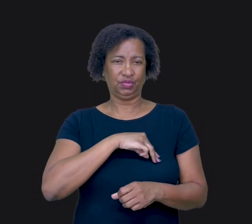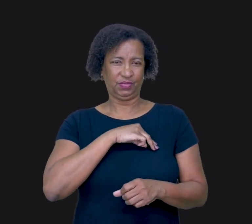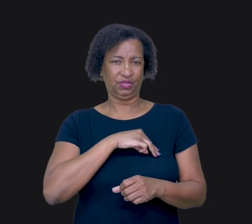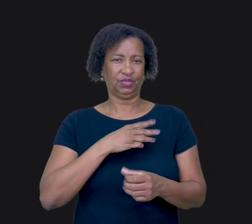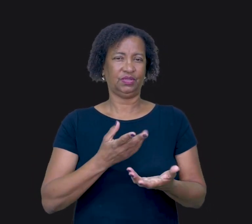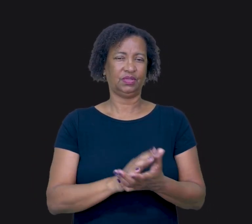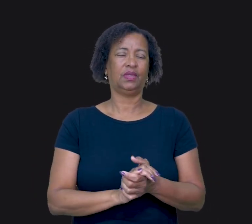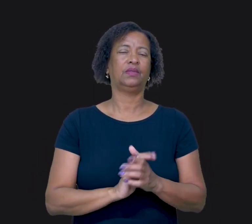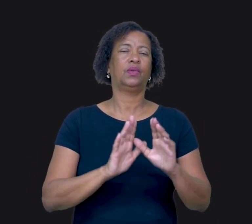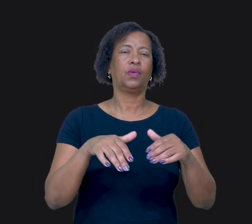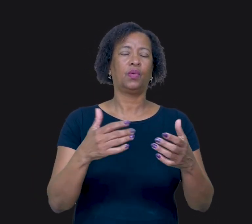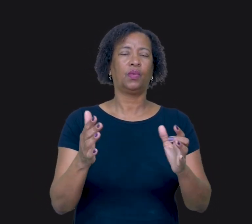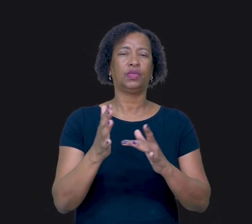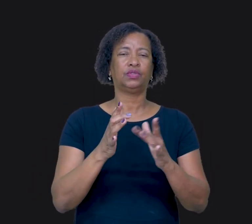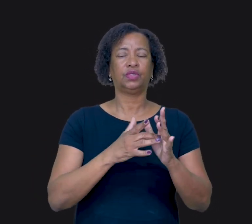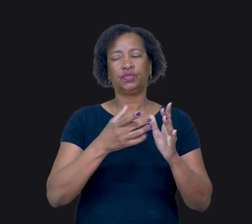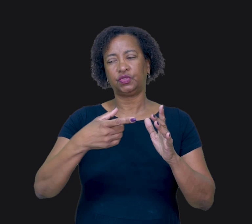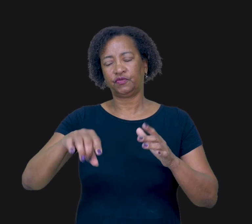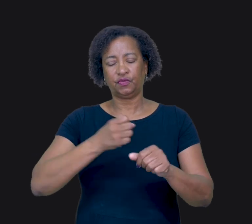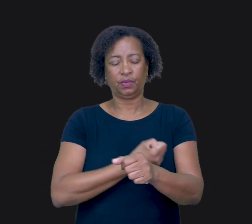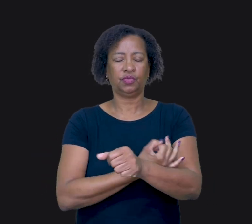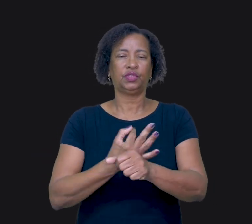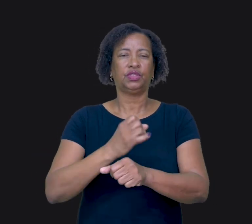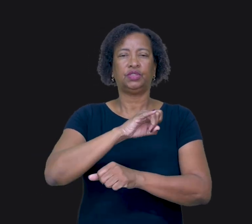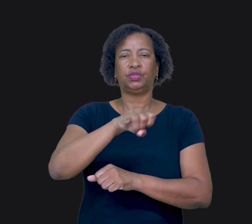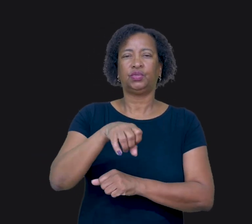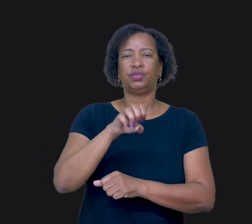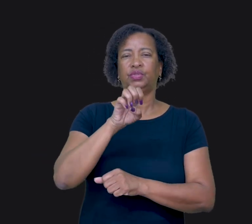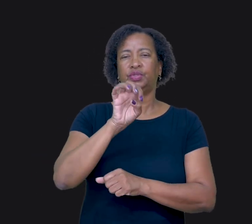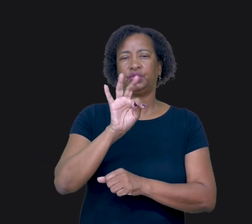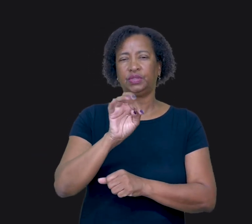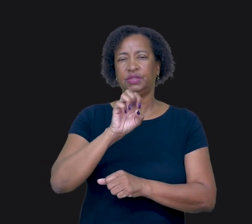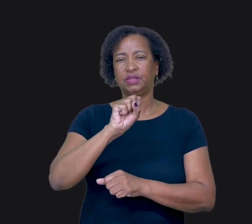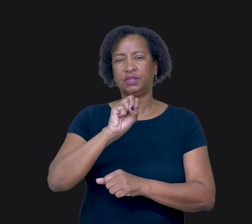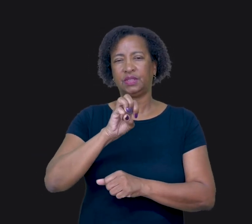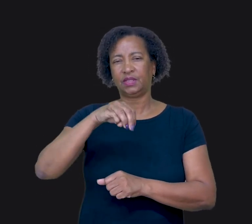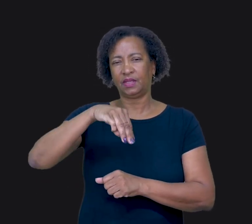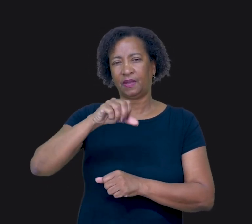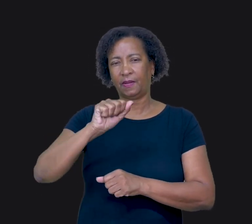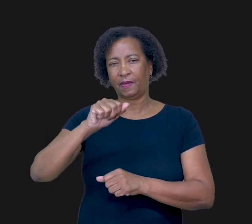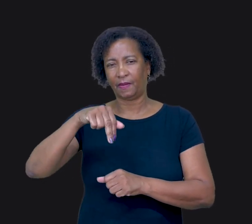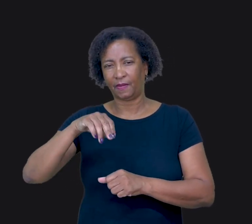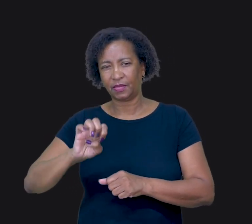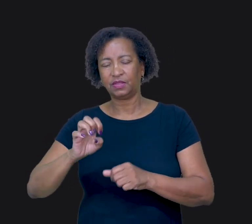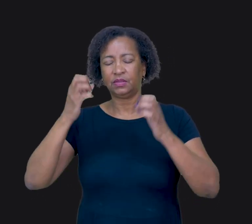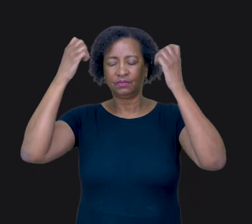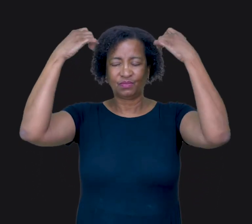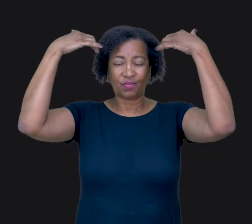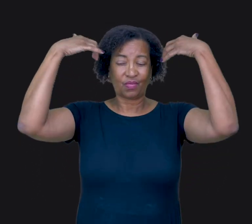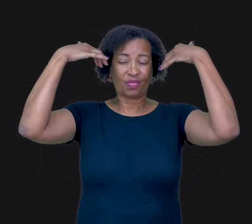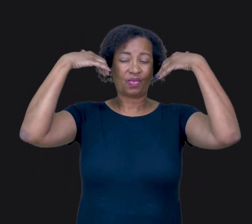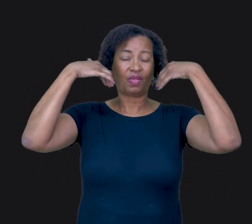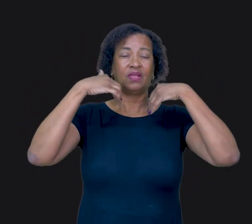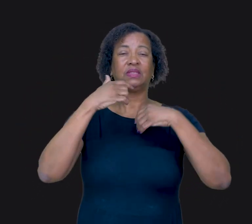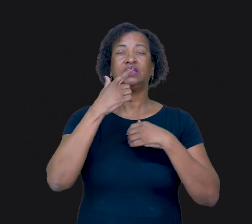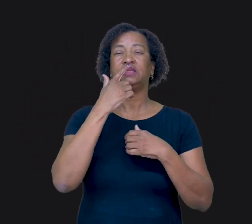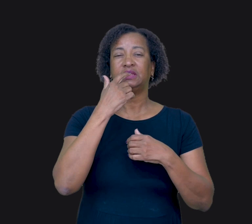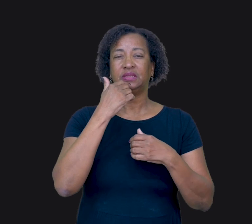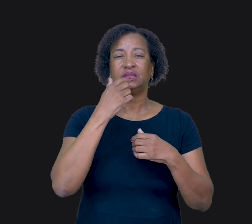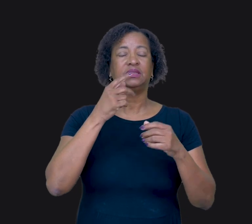foi para o jardim do Getsemane e, enquanto orava, ele suou gotas de sangue. Suas palavras foram as seguintes: Eu te